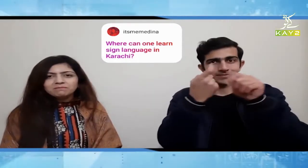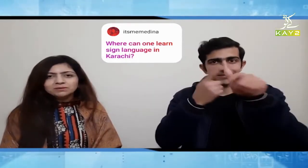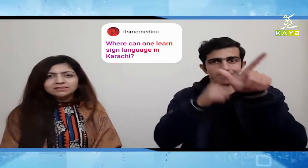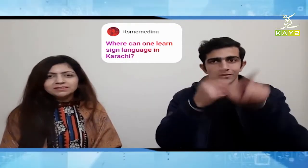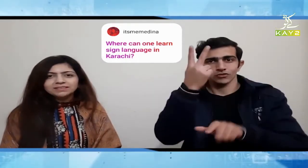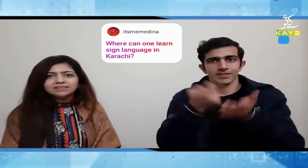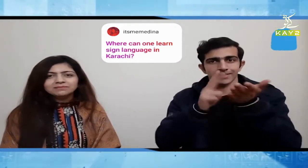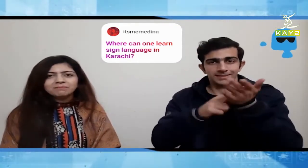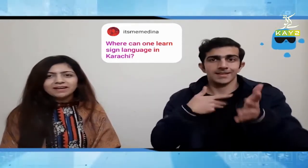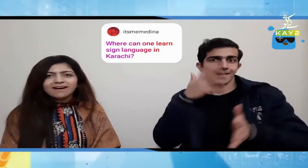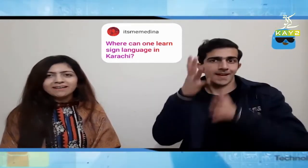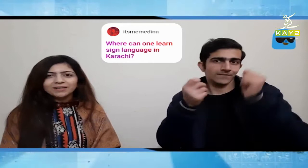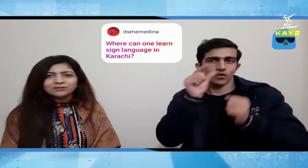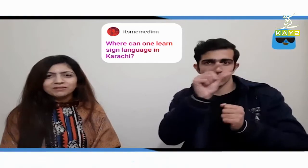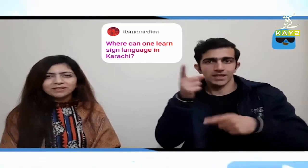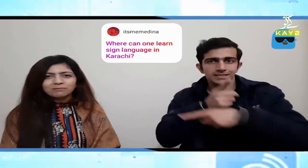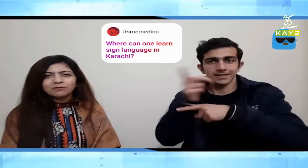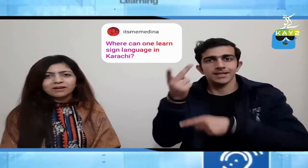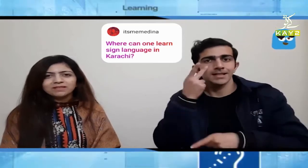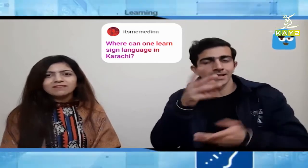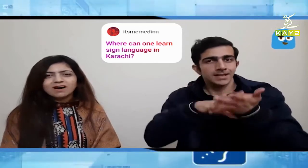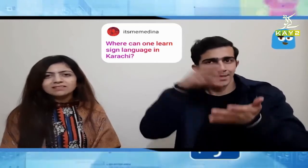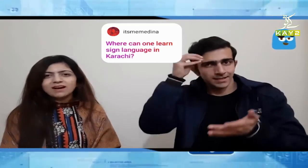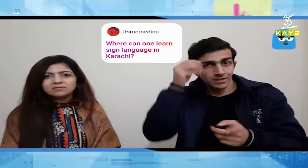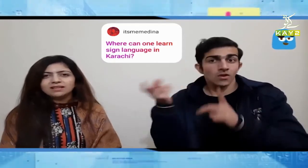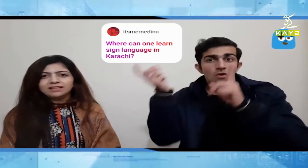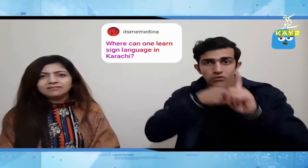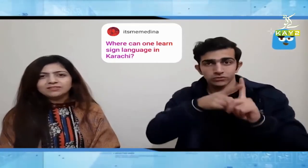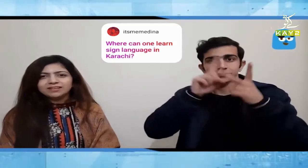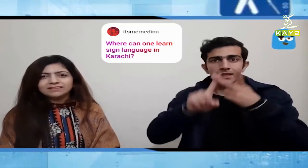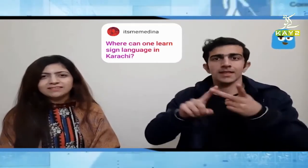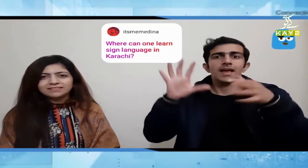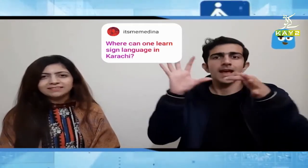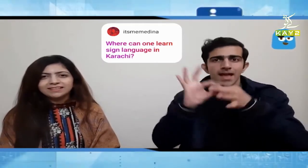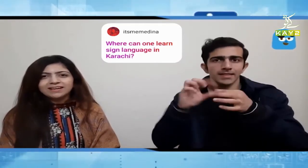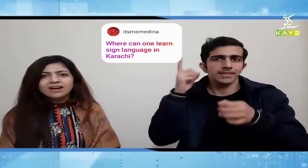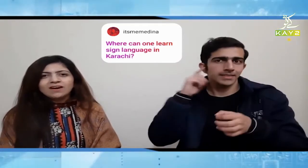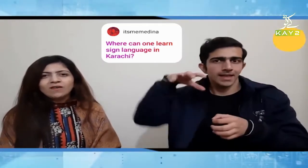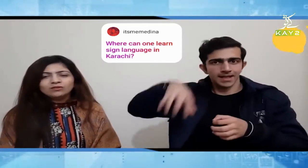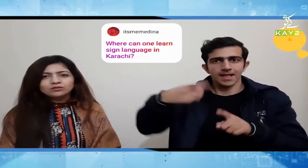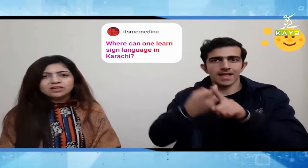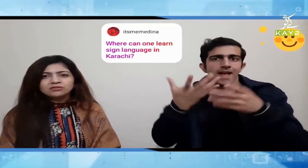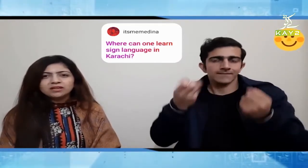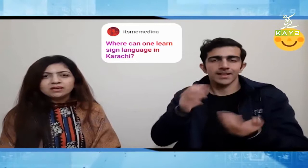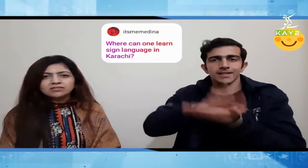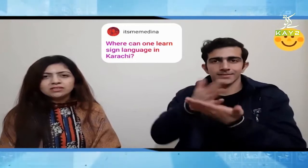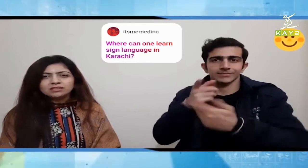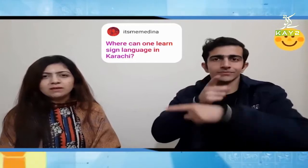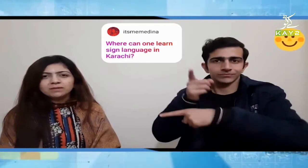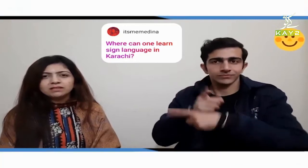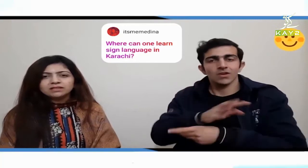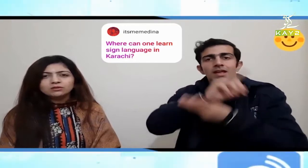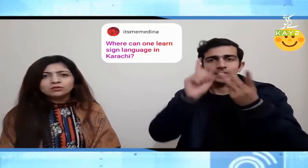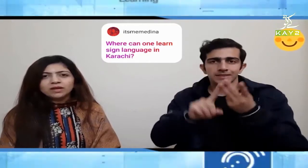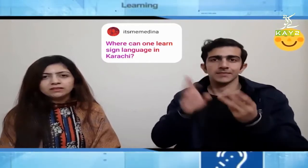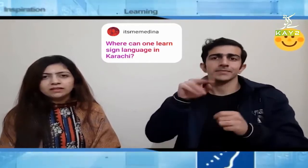आप मेरा K2 TV का प्रोग्राम देखें, वहाँ से आप साइन लैंग्वेज लर्न कर सकती हैं। और दूसरा जो है कराची के अंदर